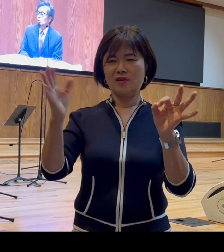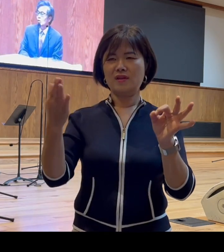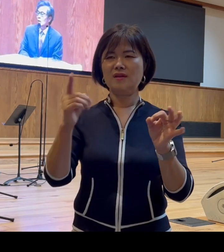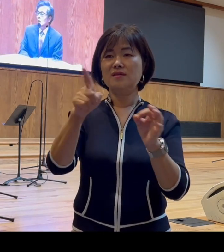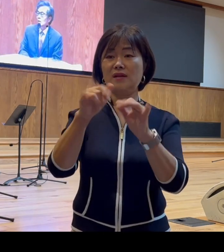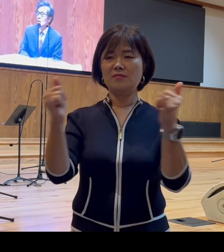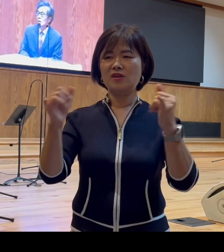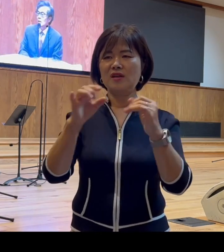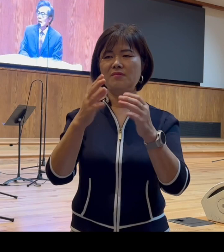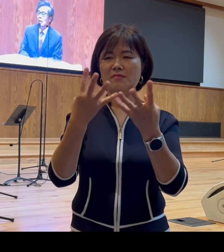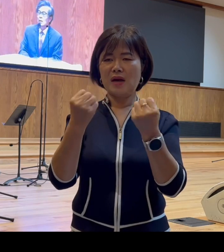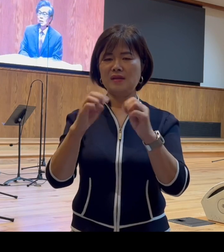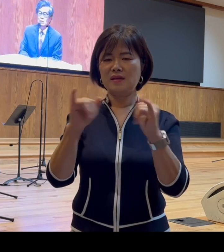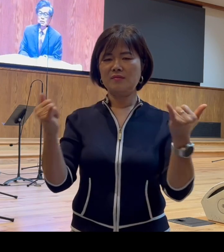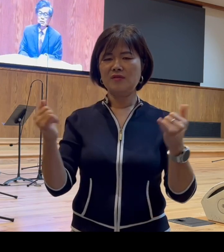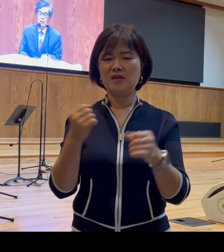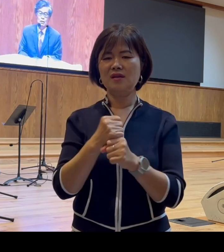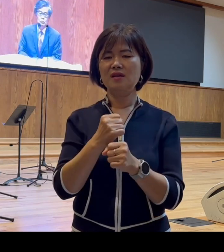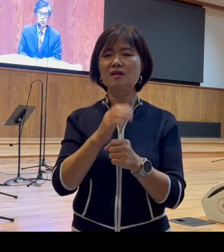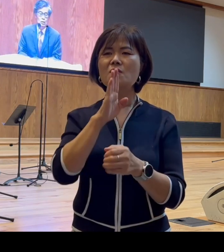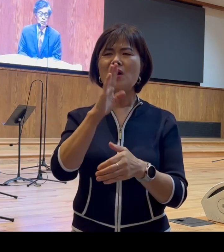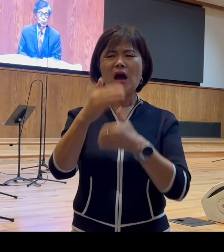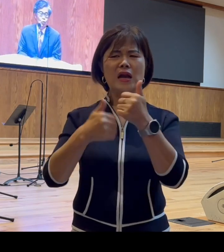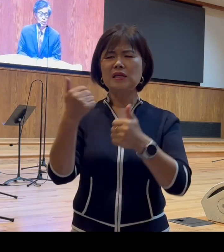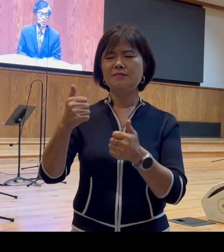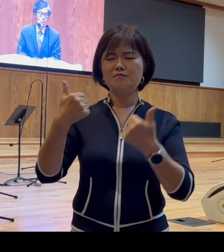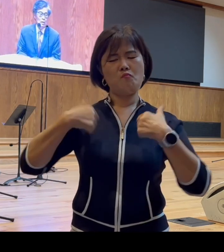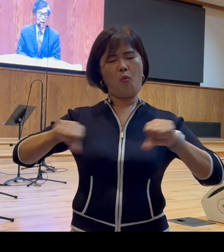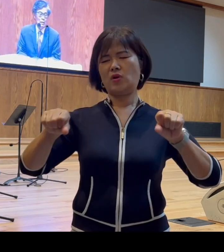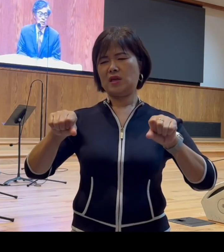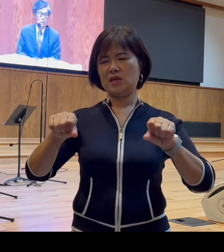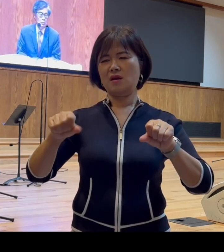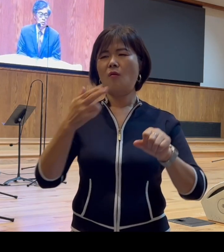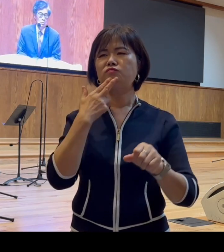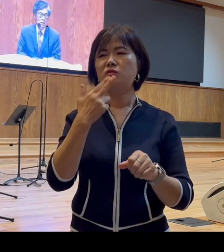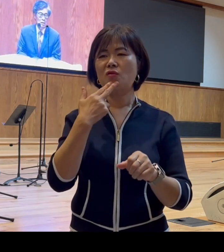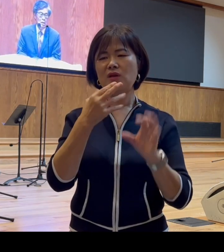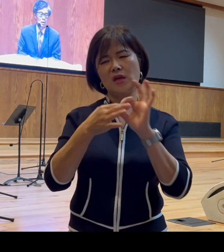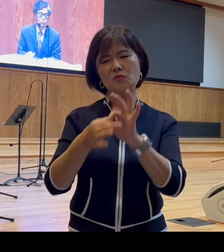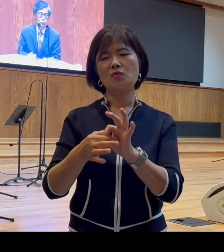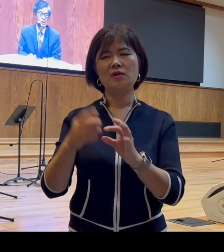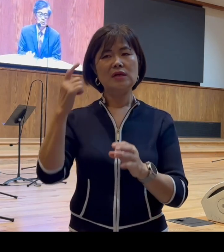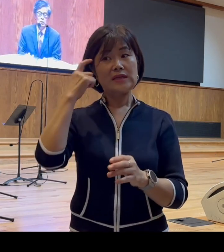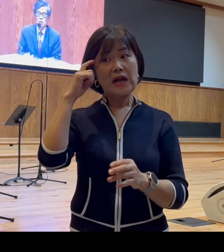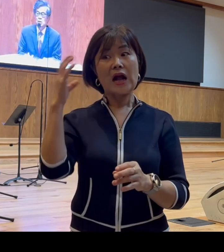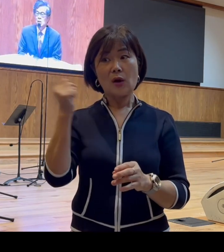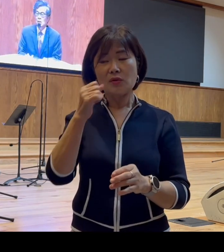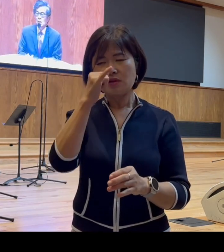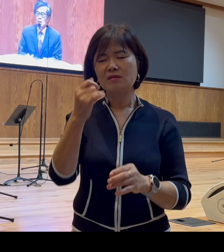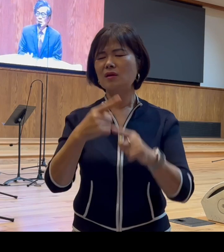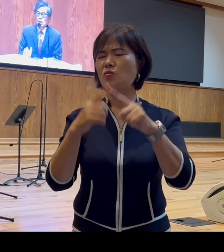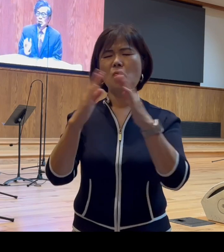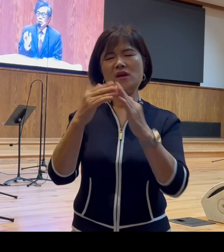중에 다수가 아예 하나님 신앙을 포기한 것은 아니기 때문에 그렇습니다. 그런데 하나 분명한